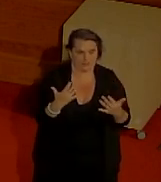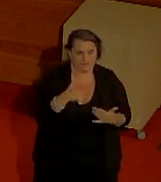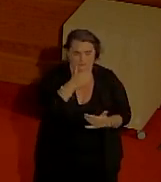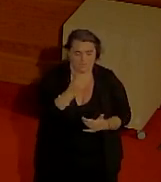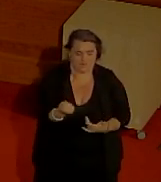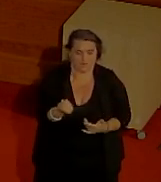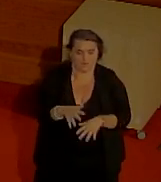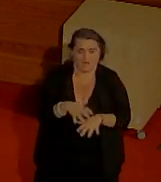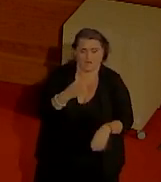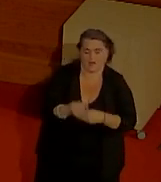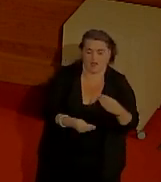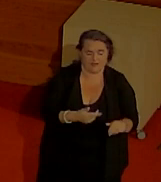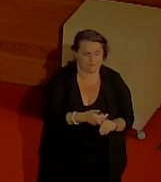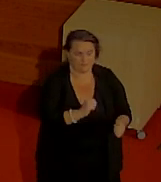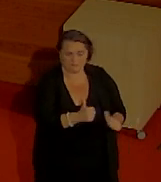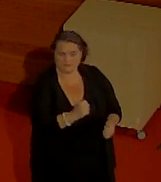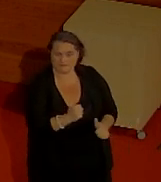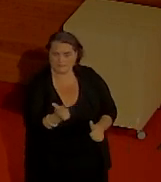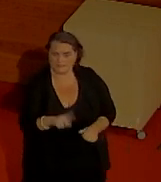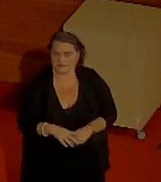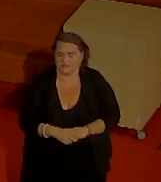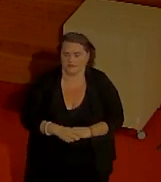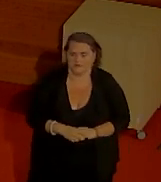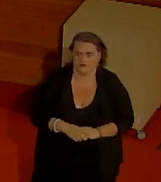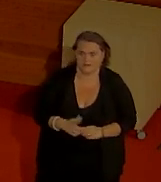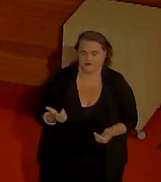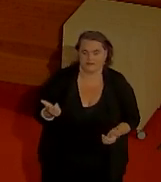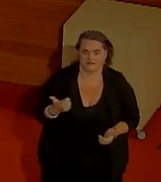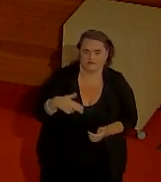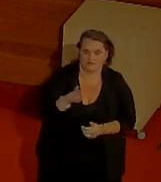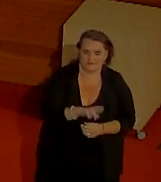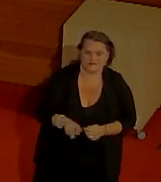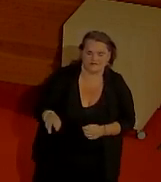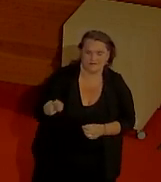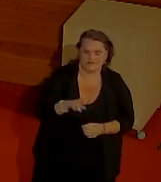de repetición que conllevan los bucles cuando nos llevan a esa e